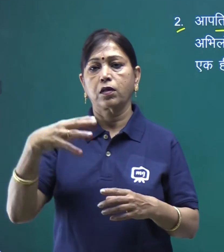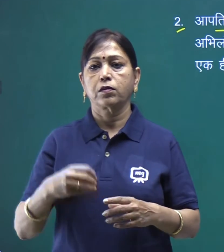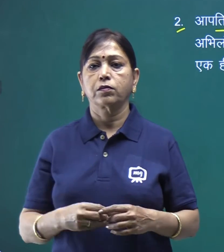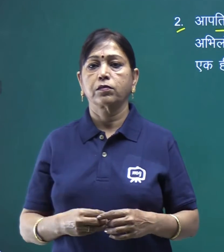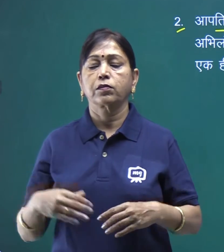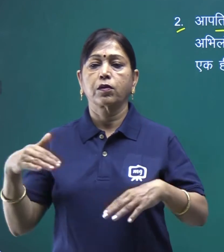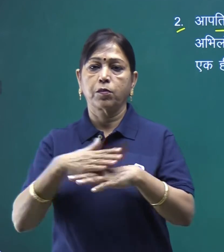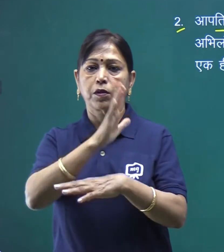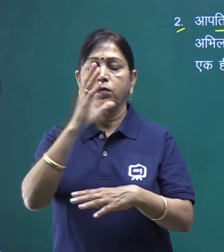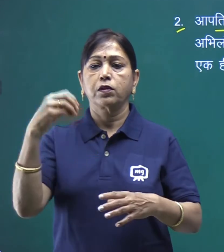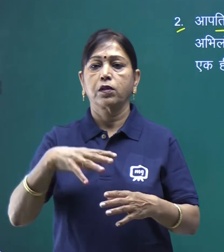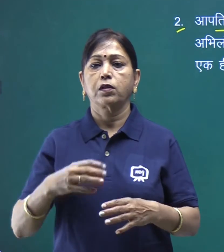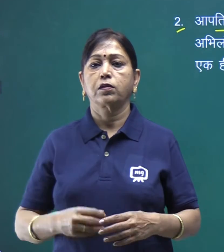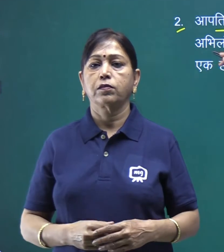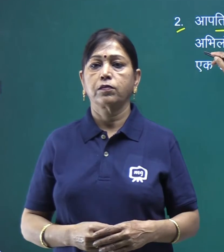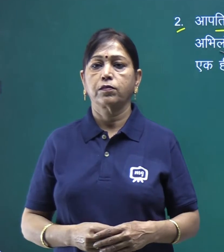परावर्तित किरण,